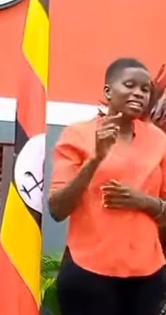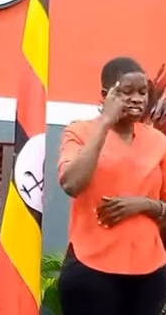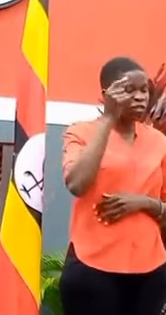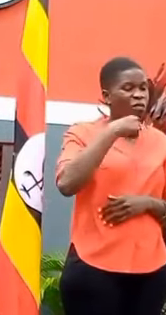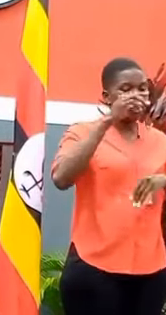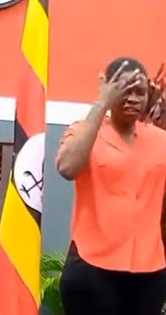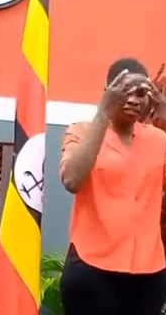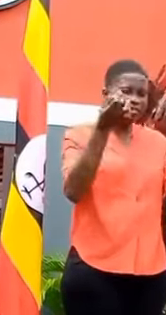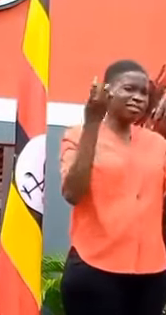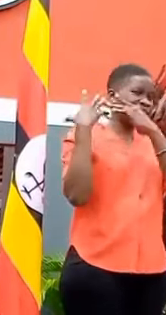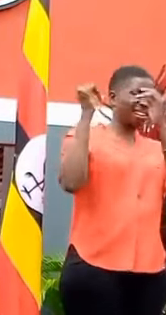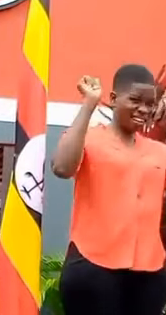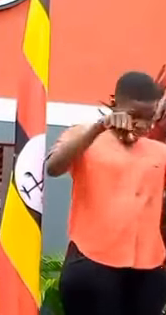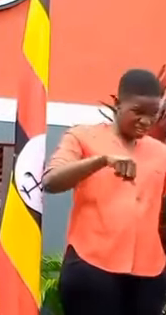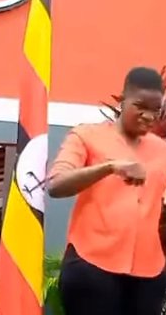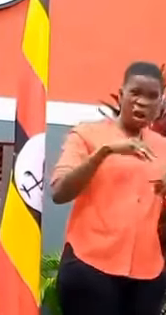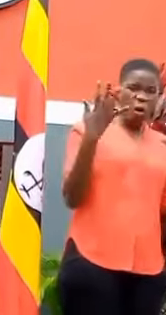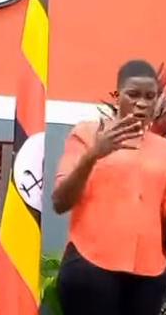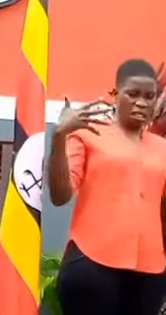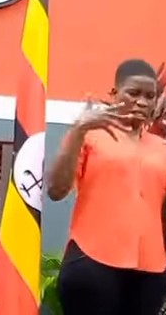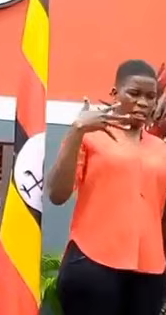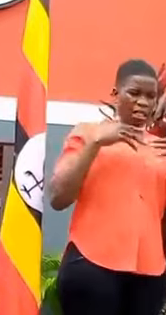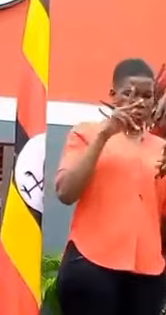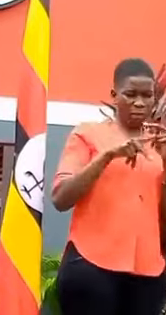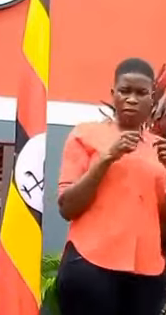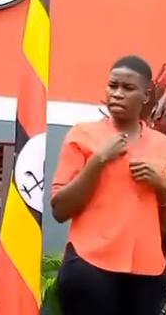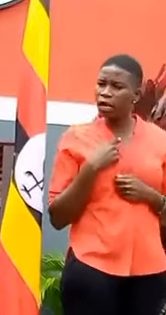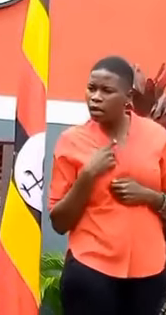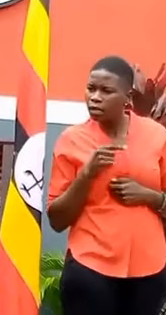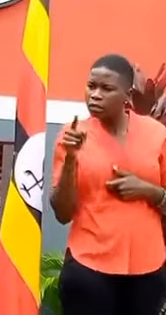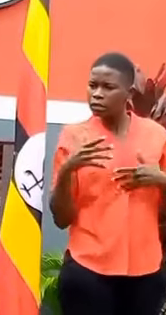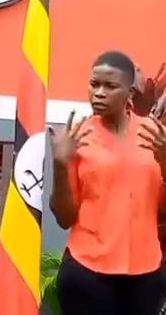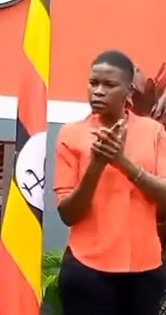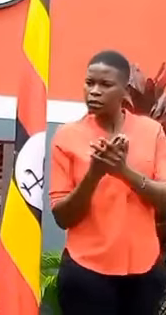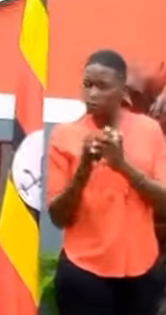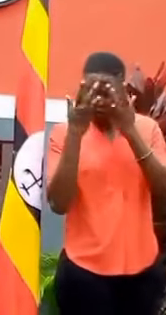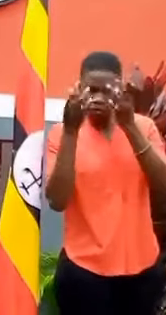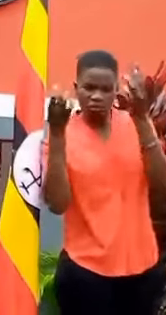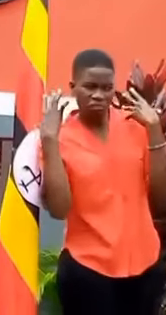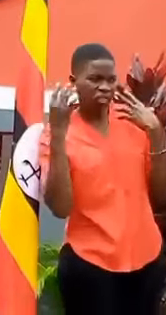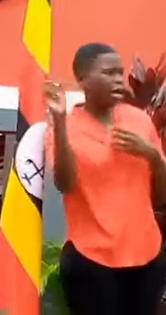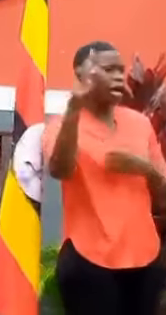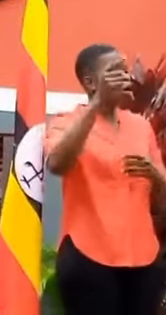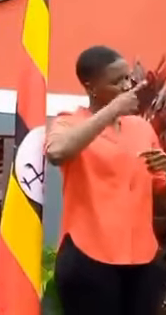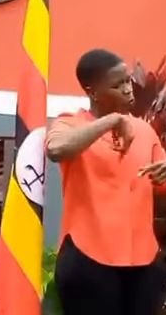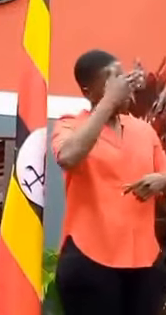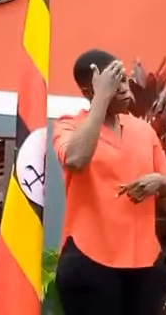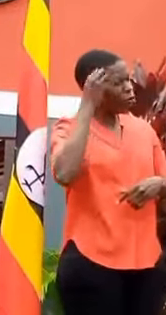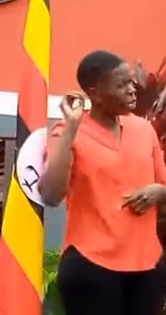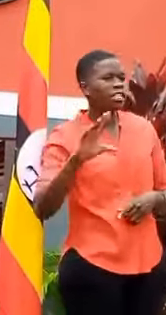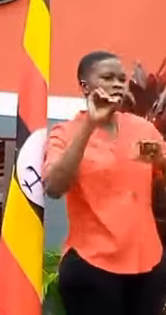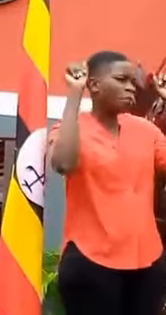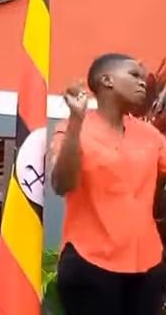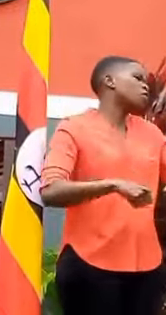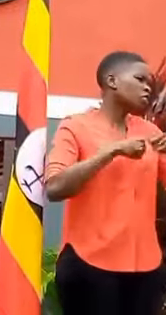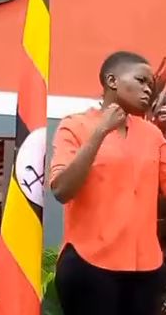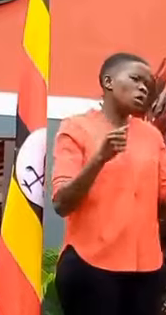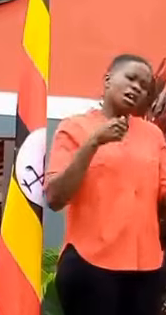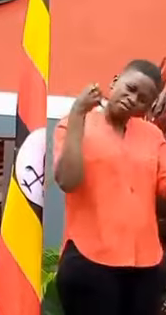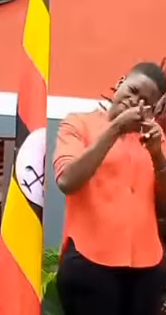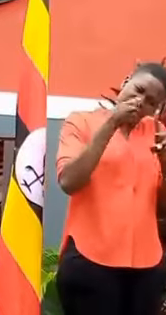beerabira, alowooza kijja kutiisa abantu abalala tyabano babasibye kati babeerabira, tetugenda beerabira ate tetugenda babaako, tujja genda maaso